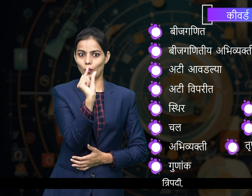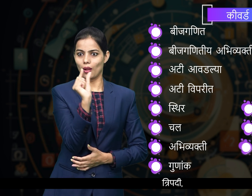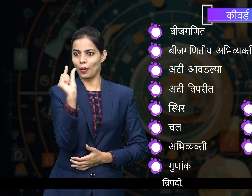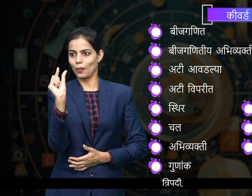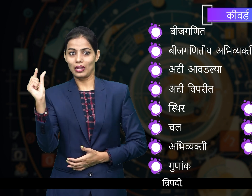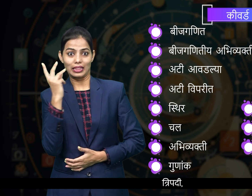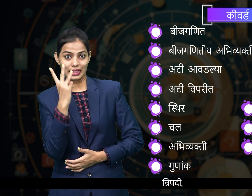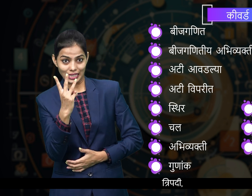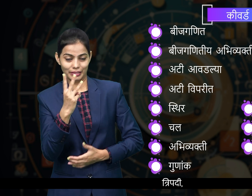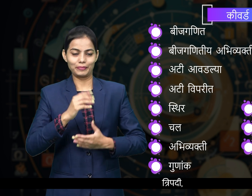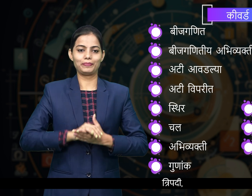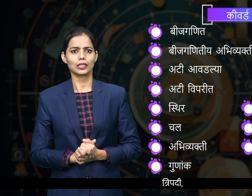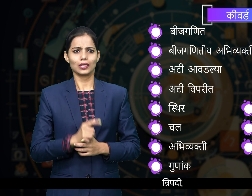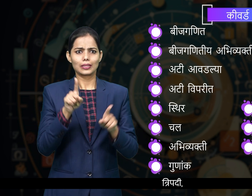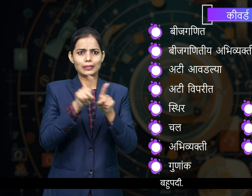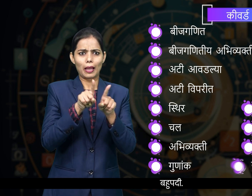त्रिपदी.